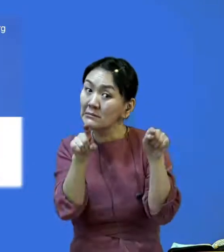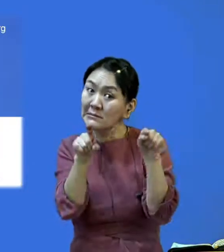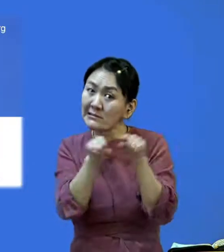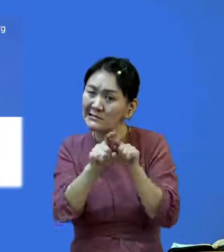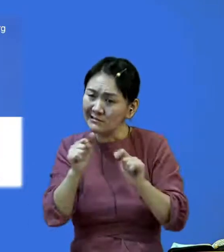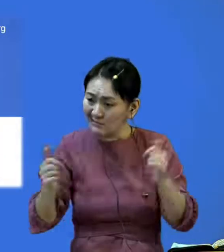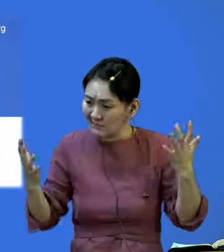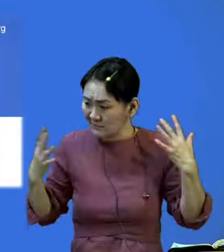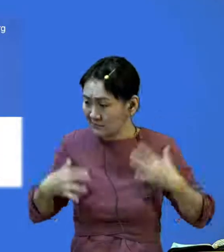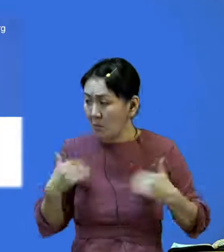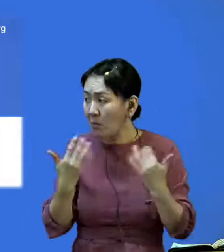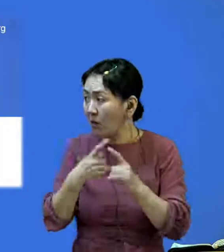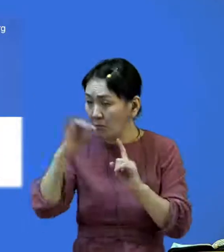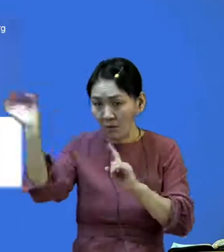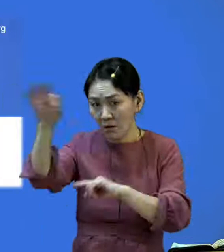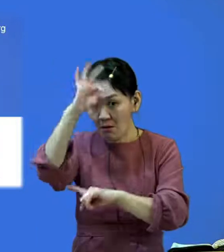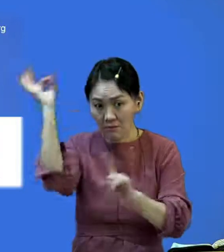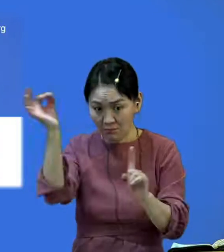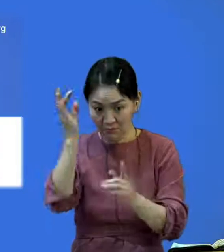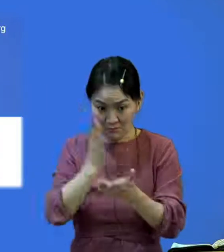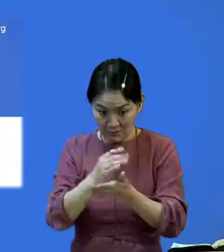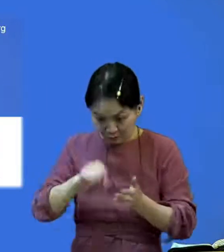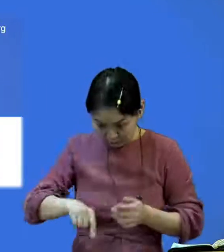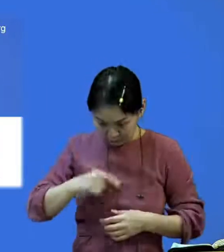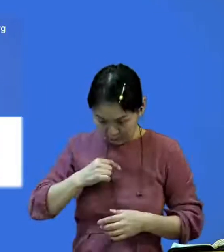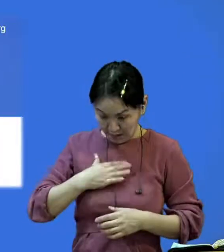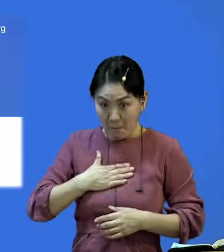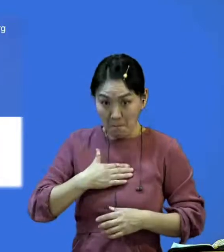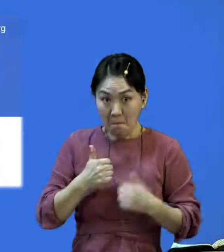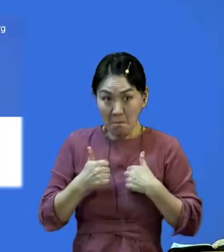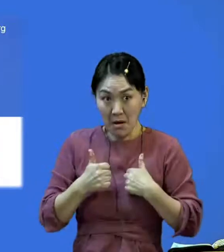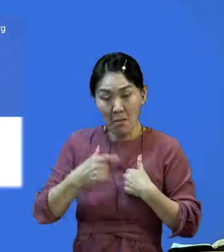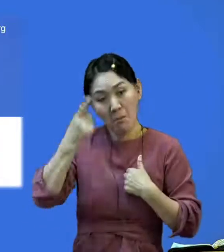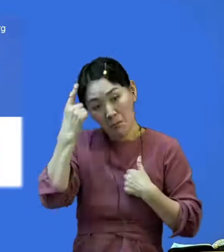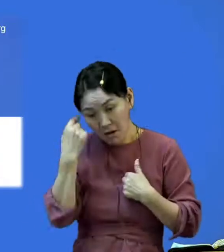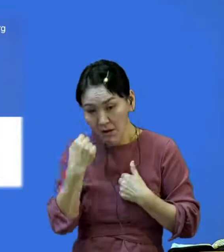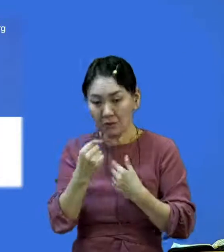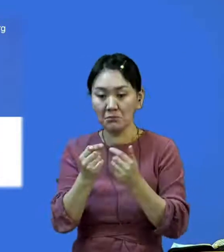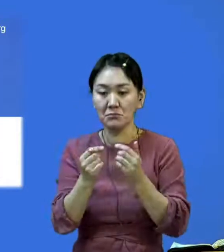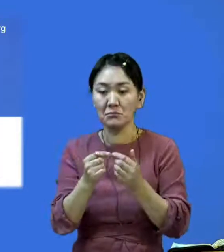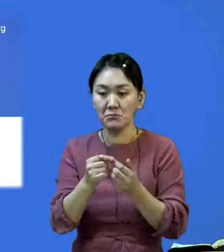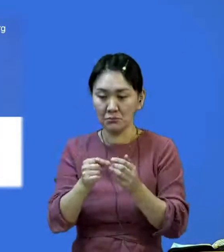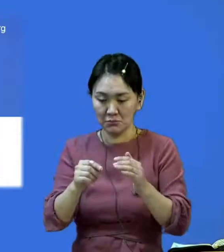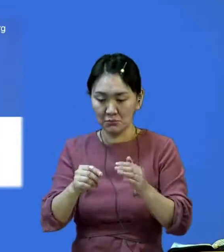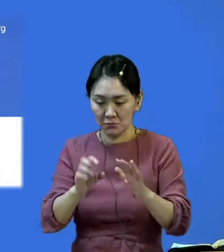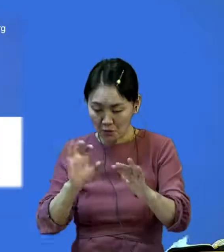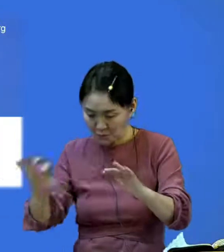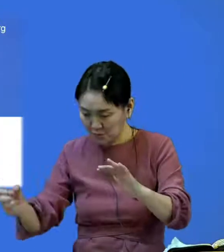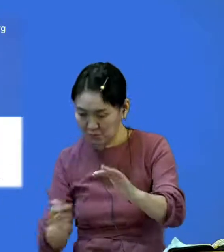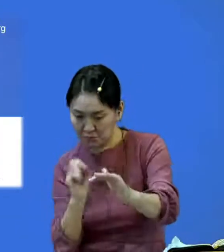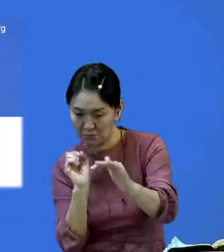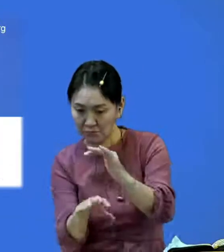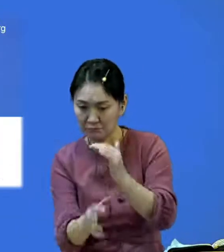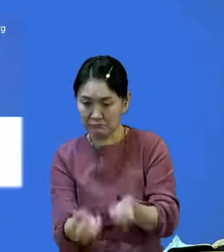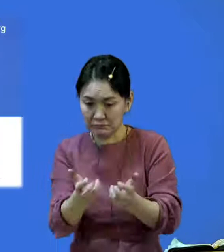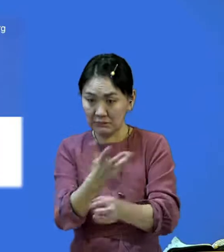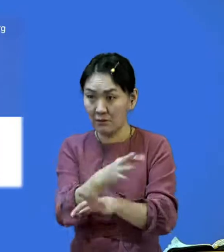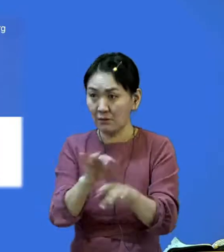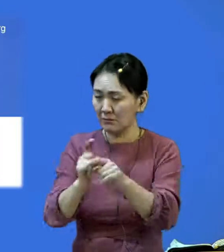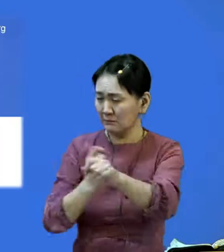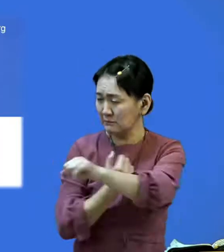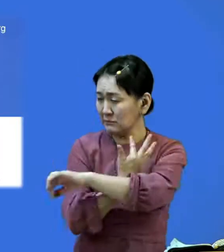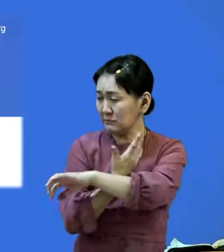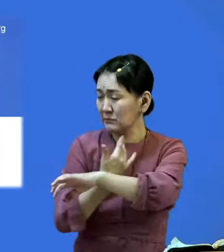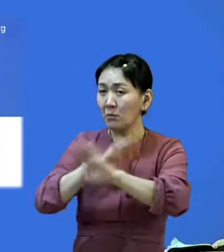байгаагүй юм аа. Өнөөдөр амьд байгаад маргааш зуухан таягдах хээрийн өвсийг бурхан ийхүү гойдог